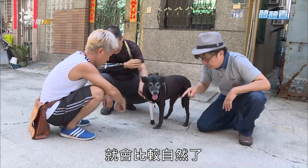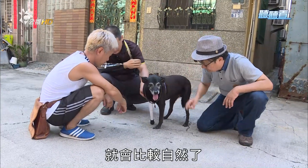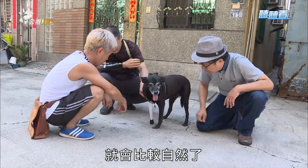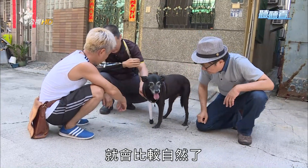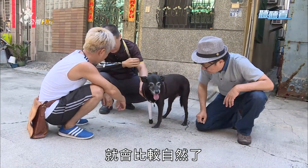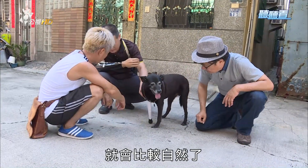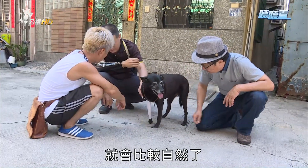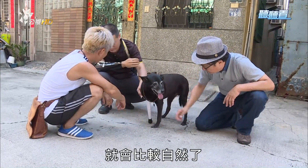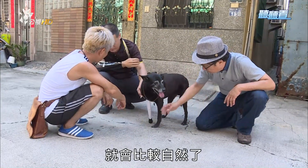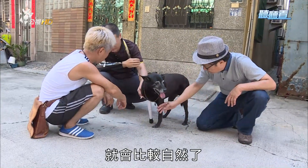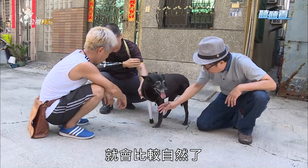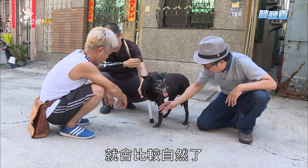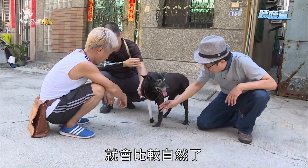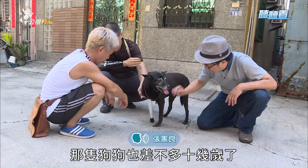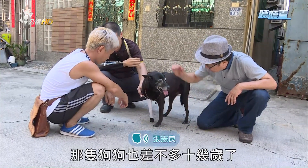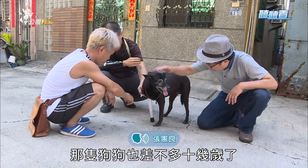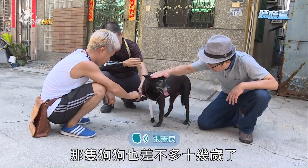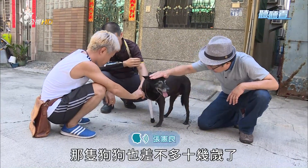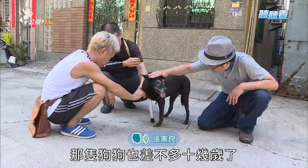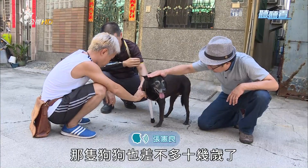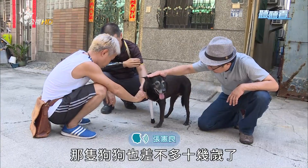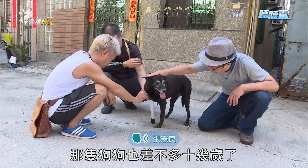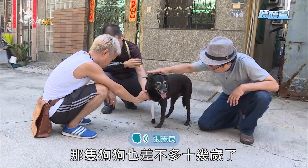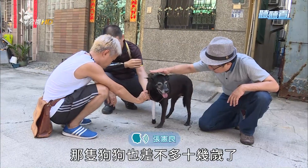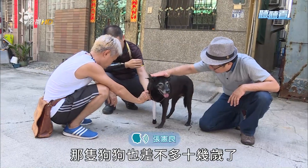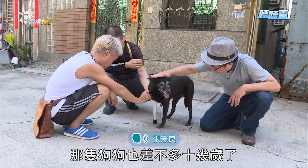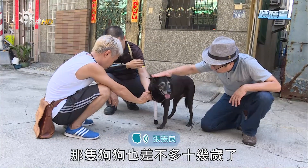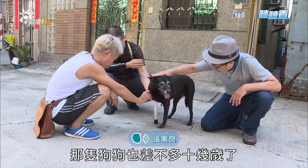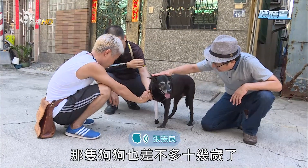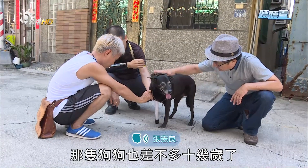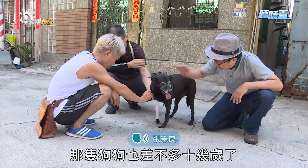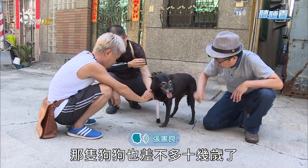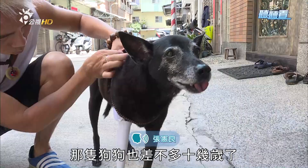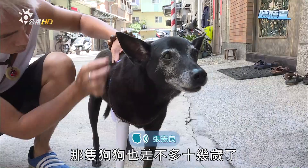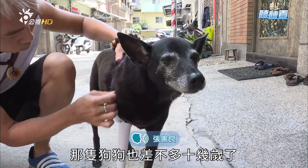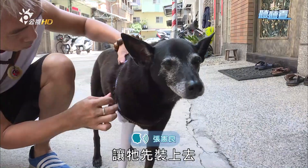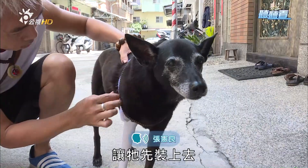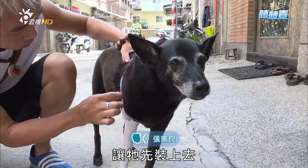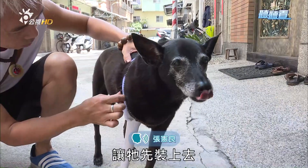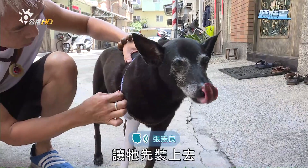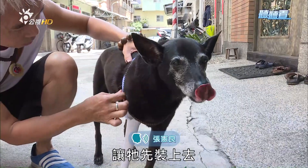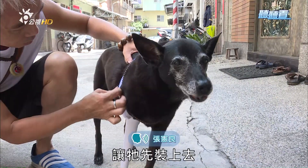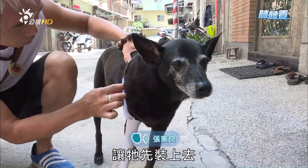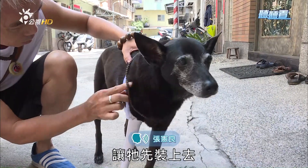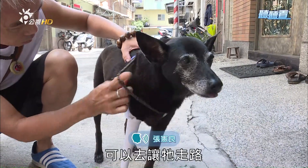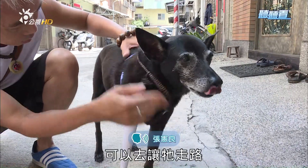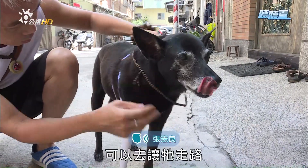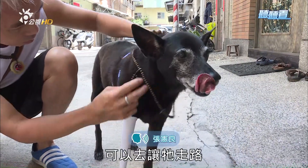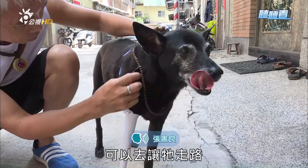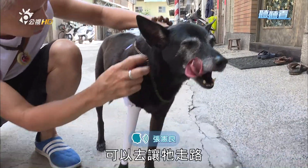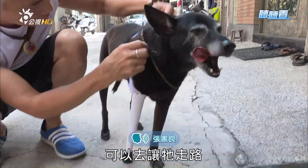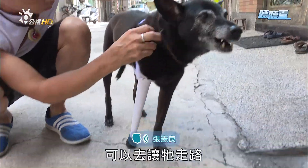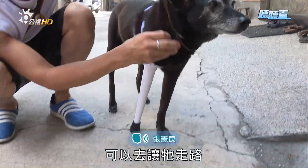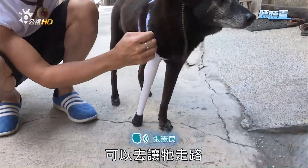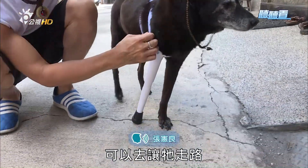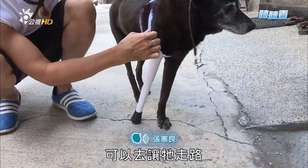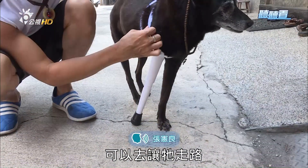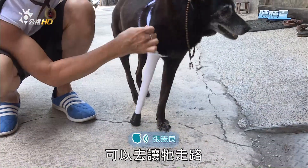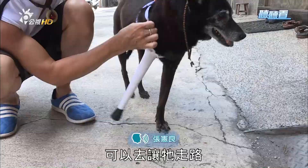然了。 那只狗狗也差不多十几岁了啦，让它先装上去，可以去让它走路，那这